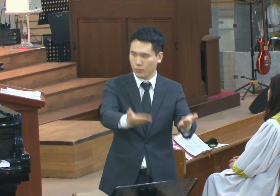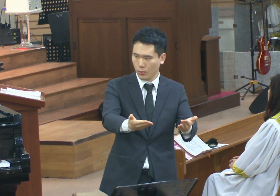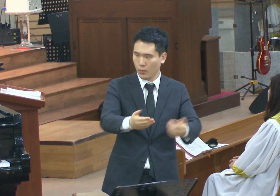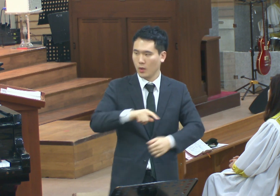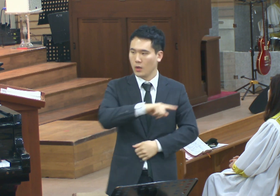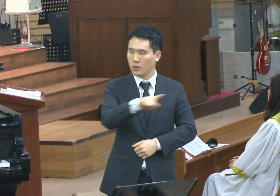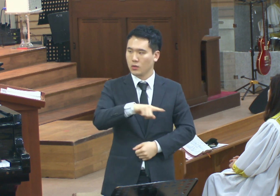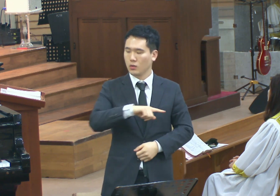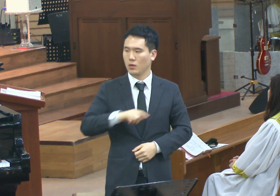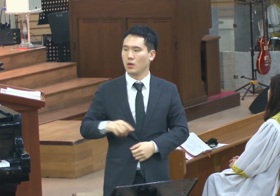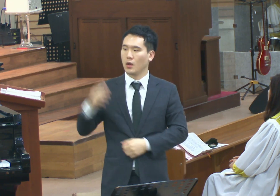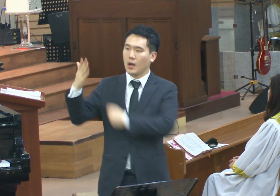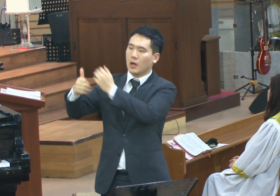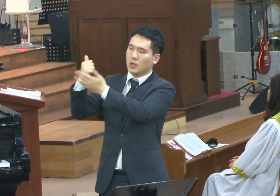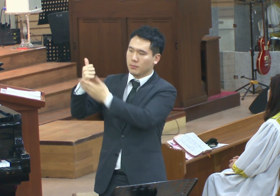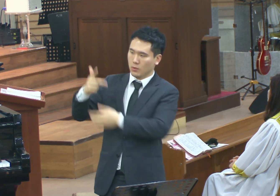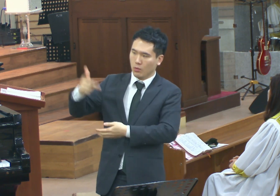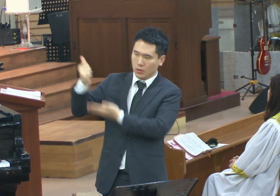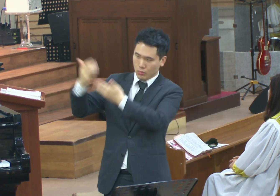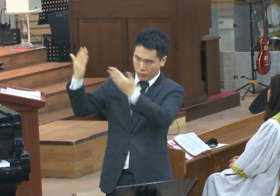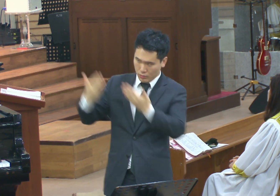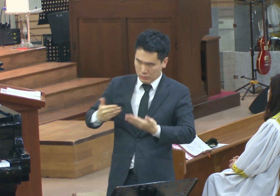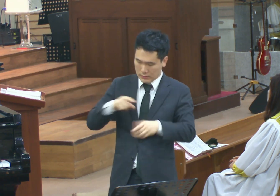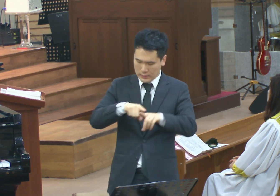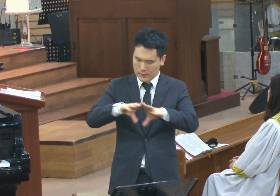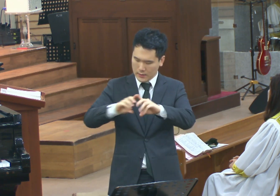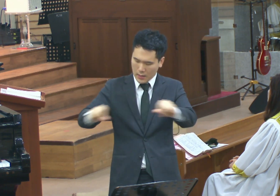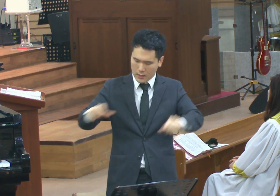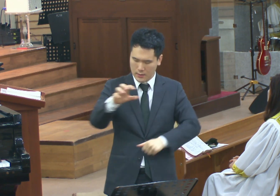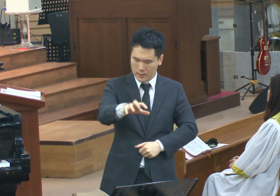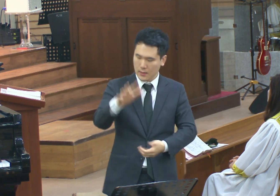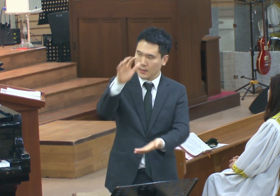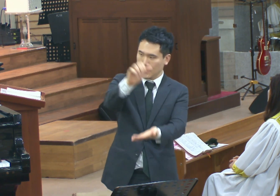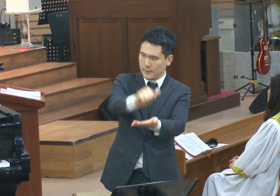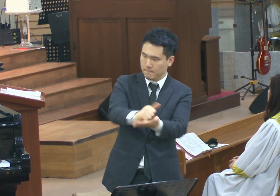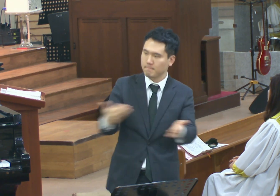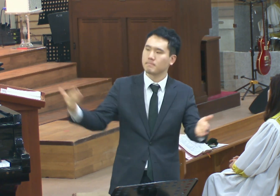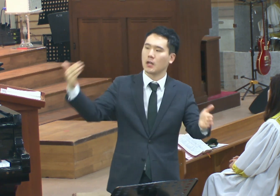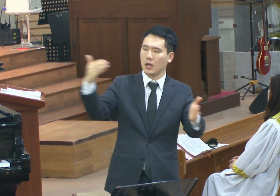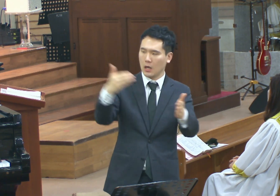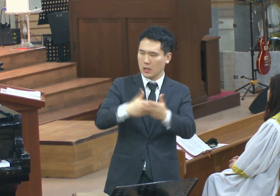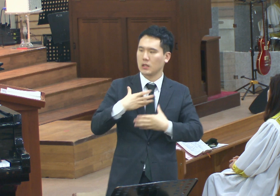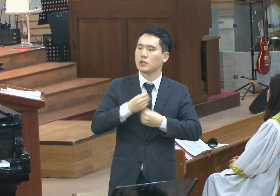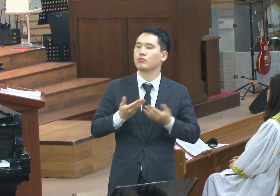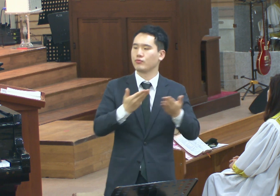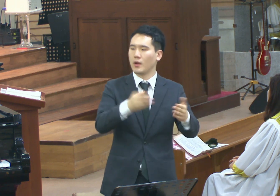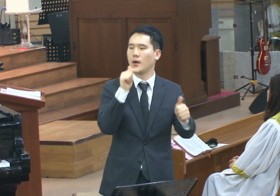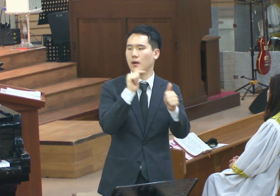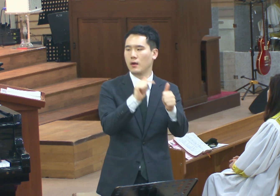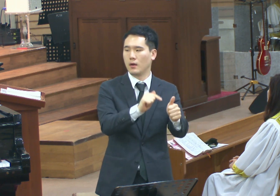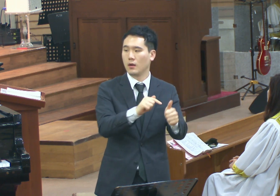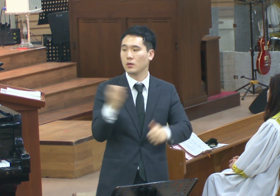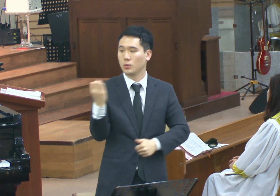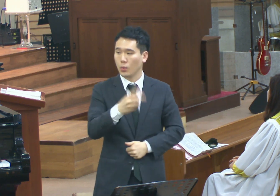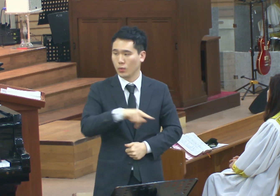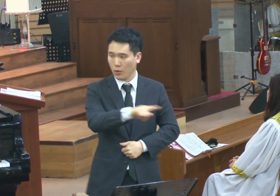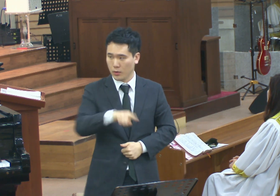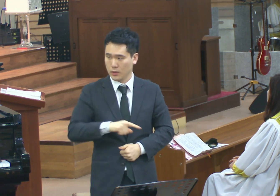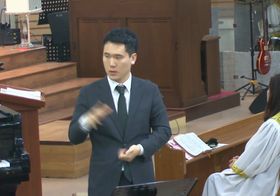그들도 너희 하나님 여호와께서 주시는 땅을 차지하기까지 하라. 그리고 너희는 소유지 곧 여호와의 종 모세가